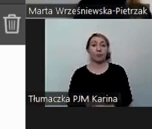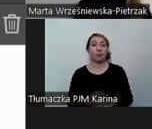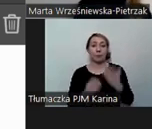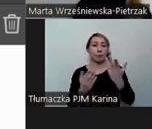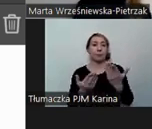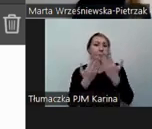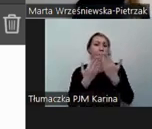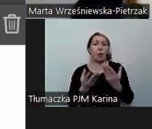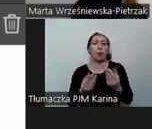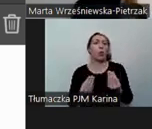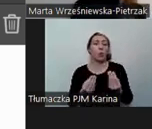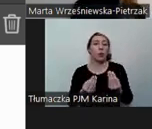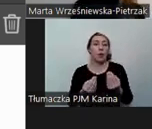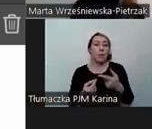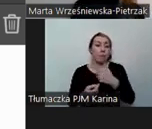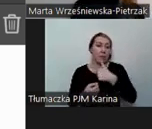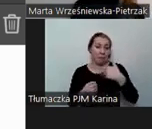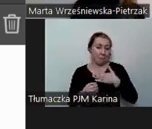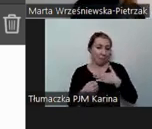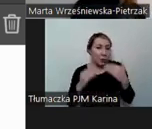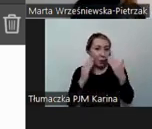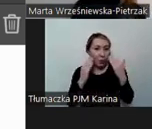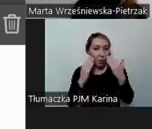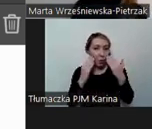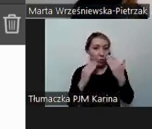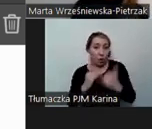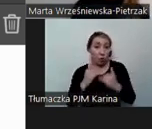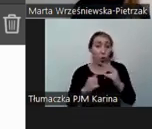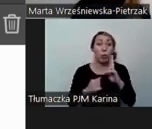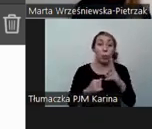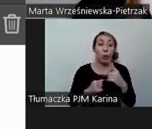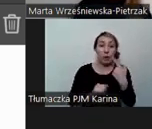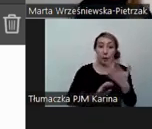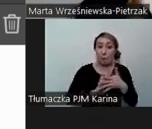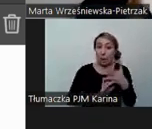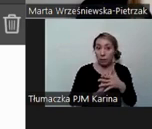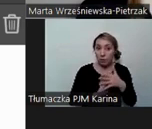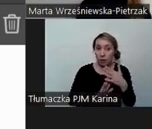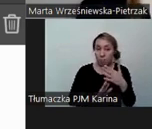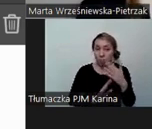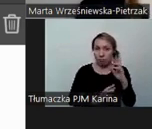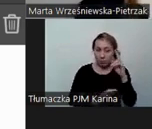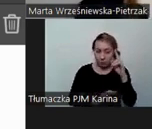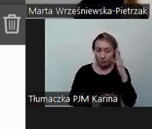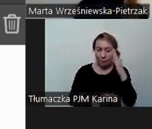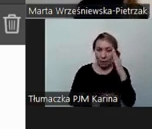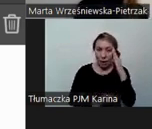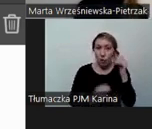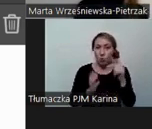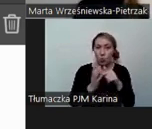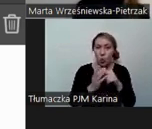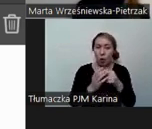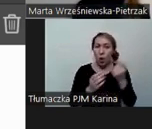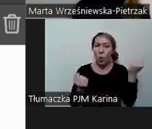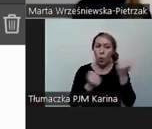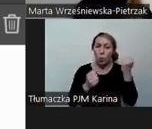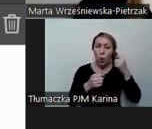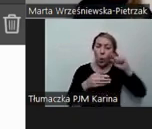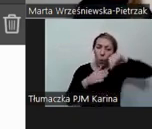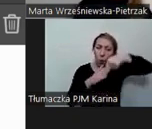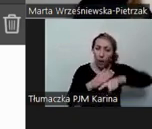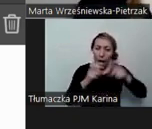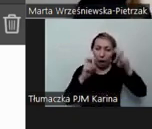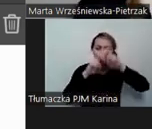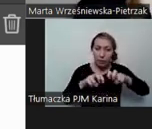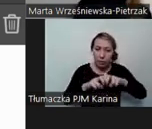No, mamy taką świadomość, że osoby, które znają język migowy, mogą po takiej głębszej analizie również